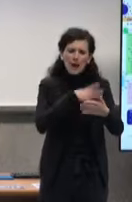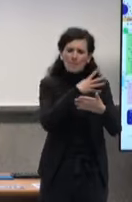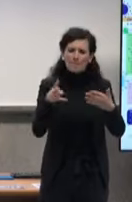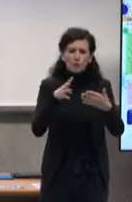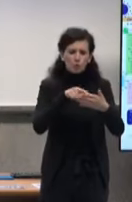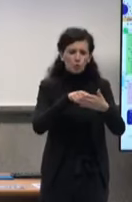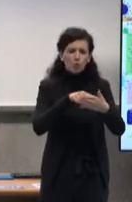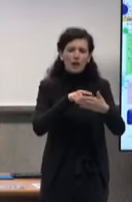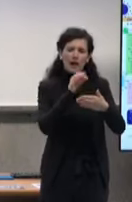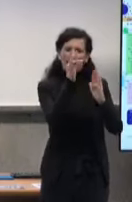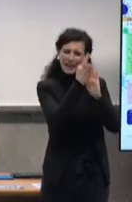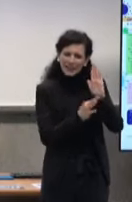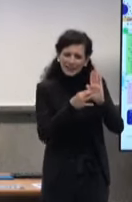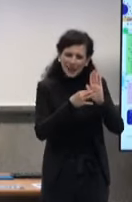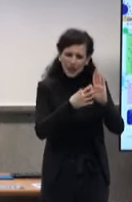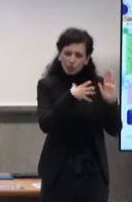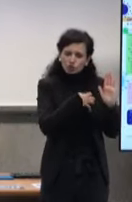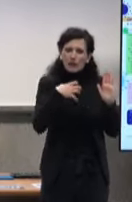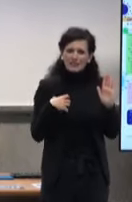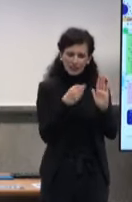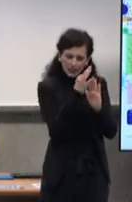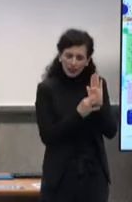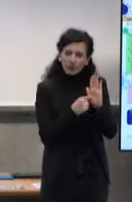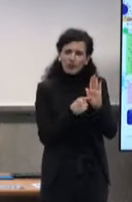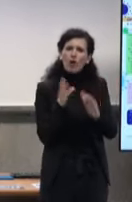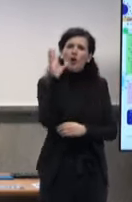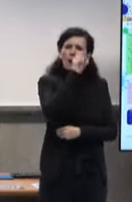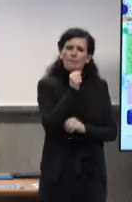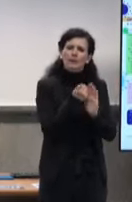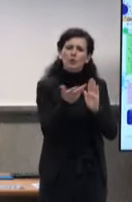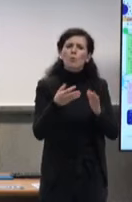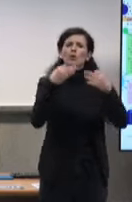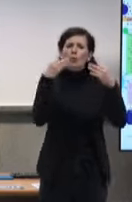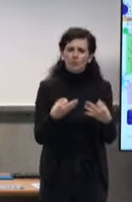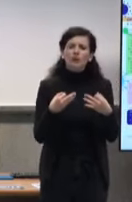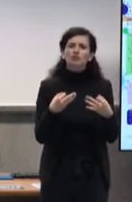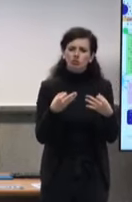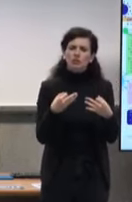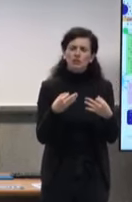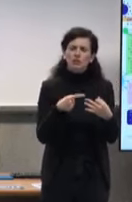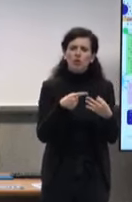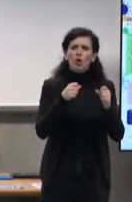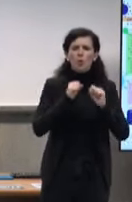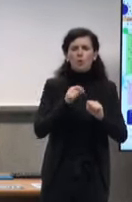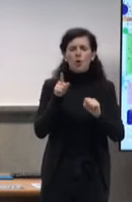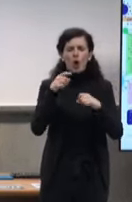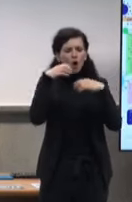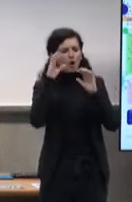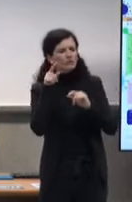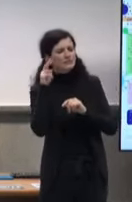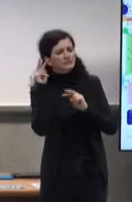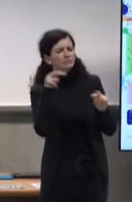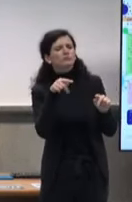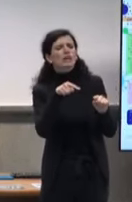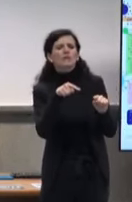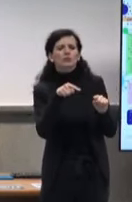scientifici per individuare appunto il numero esatto un po sfruttando anche la rete dell'osservatorio influenzale